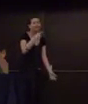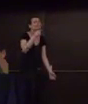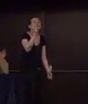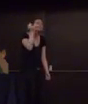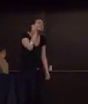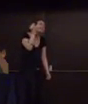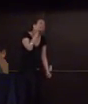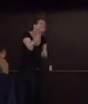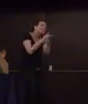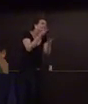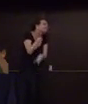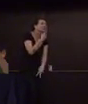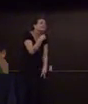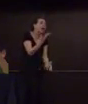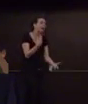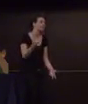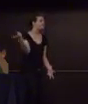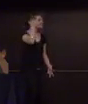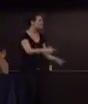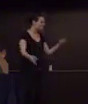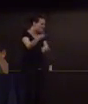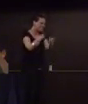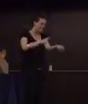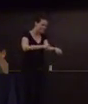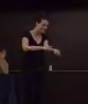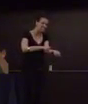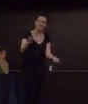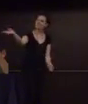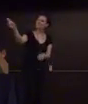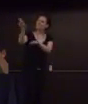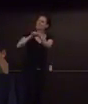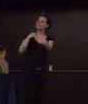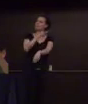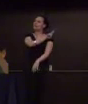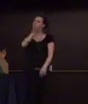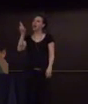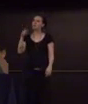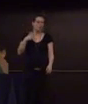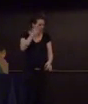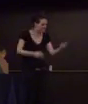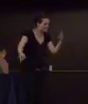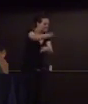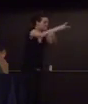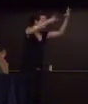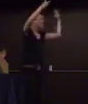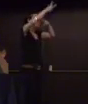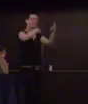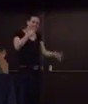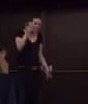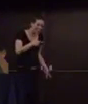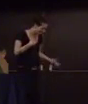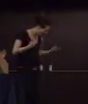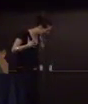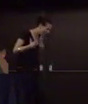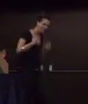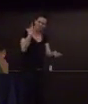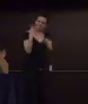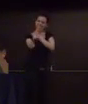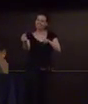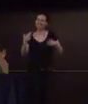quê? Eu sou muito jovem, estava tentando fazer esse redemoinho e agora eu consegui fazer porque eu fiquei nervoso, porque ele disse o meu nome. E eu consegui fazer